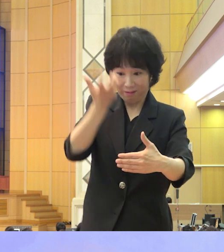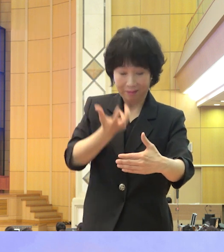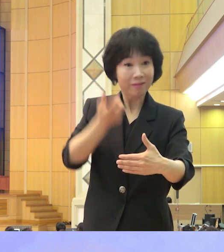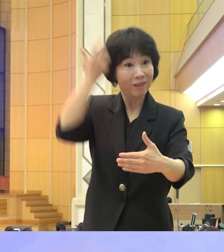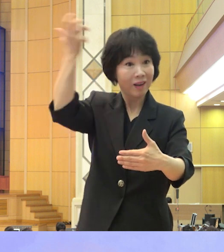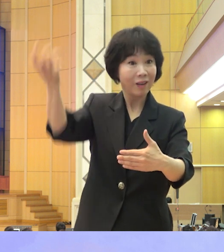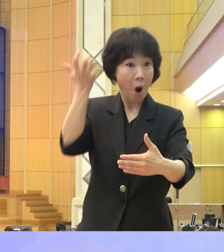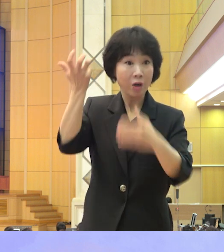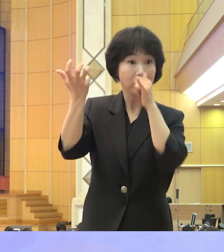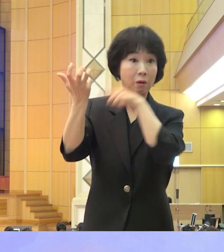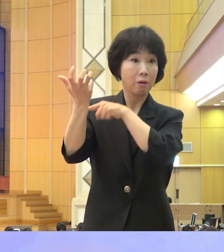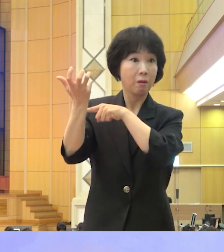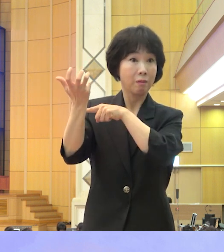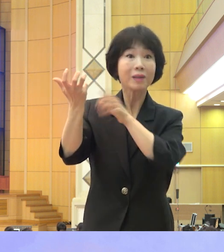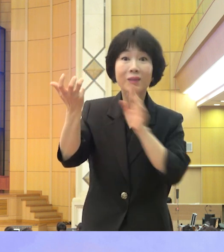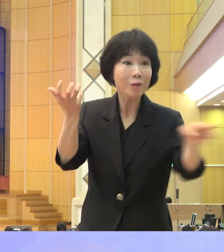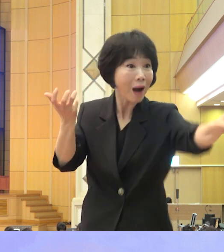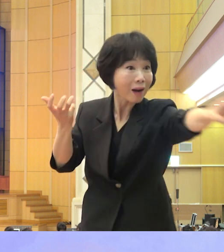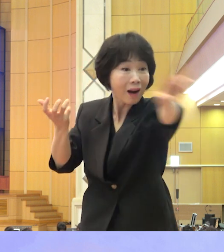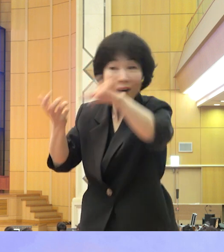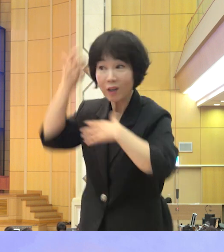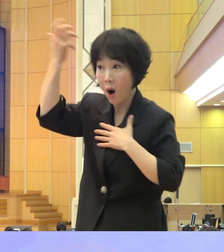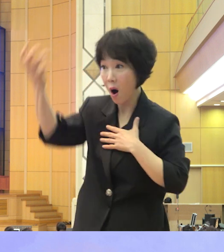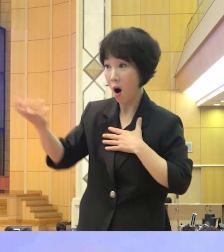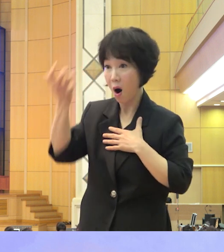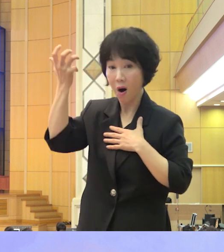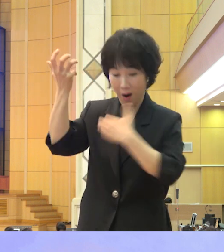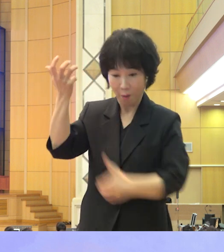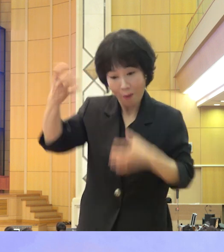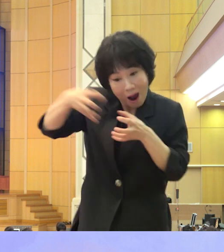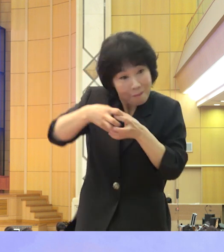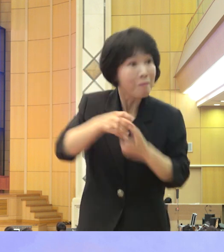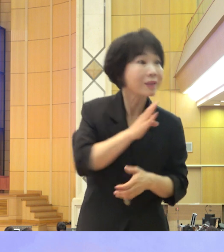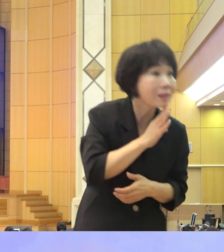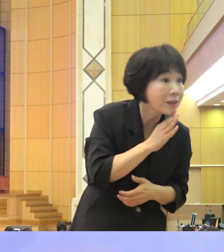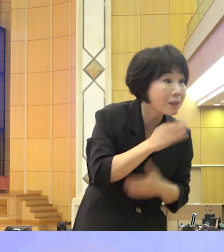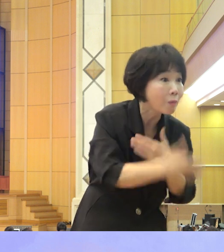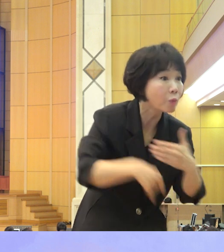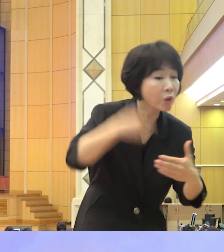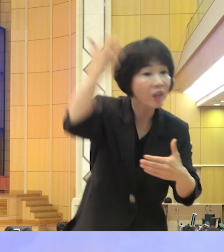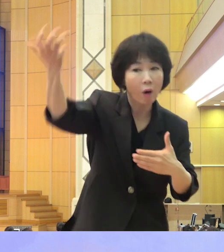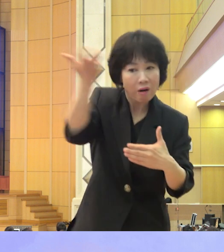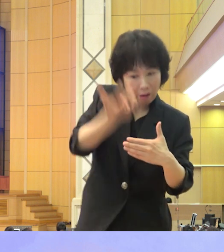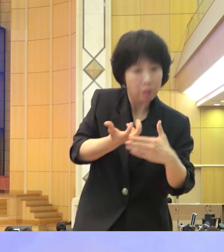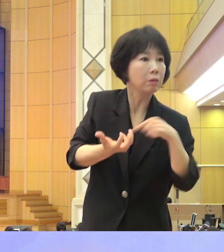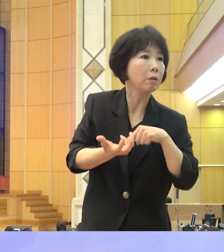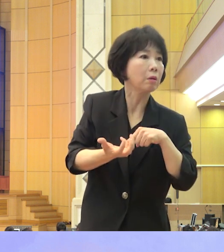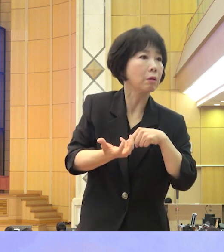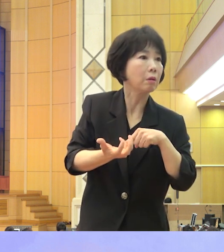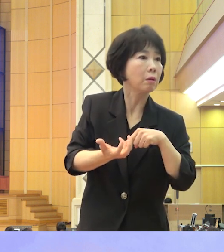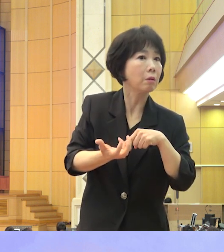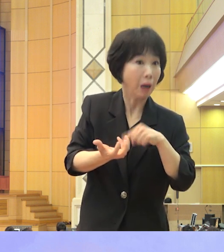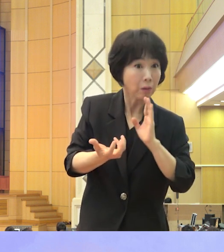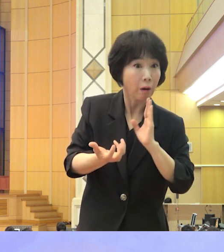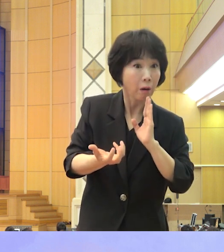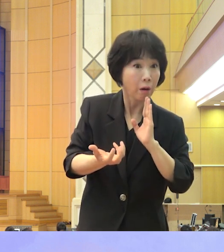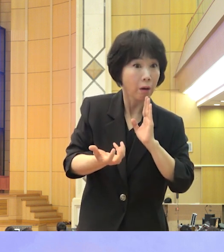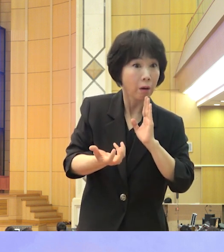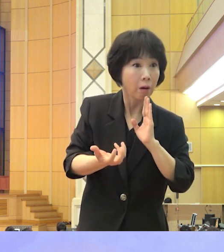나이 관계없이 어리든지 연세가 많으시든지 남녀